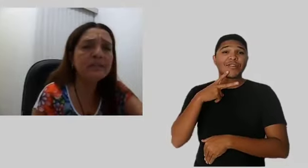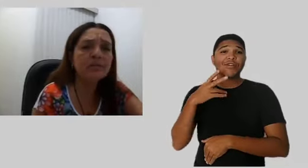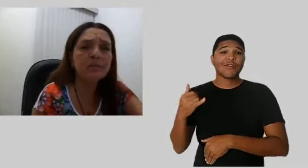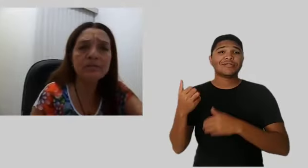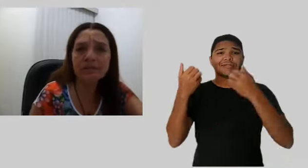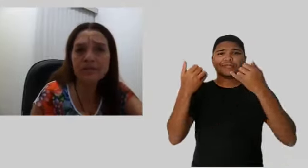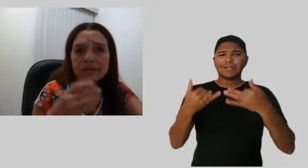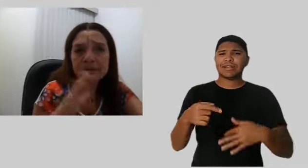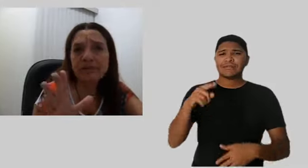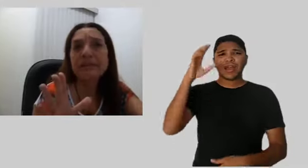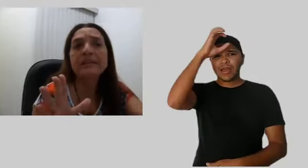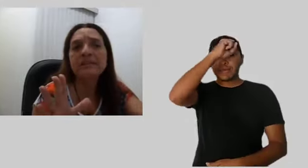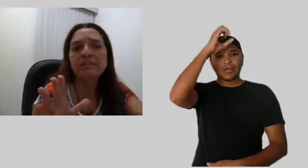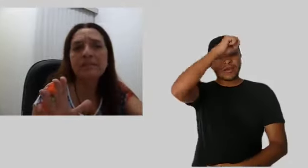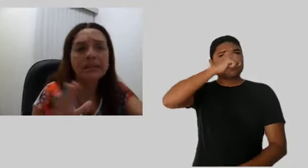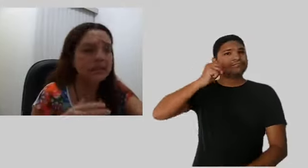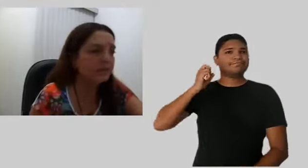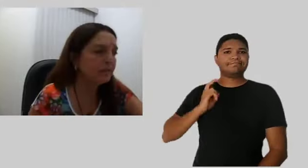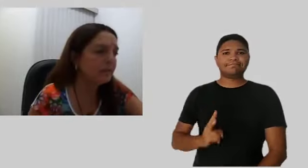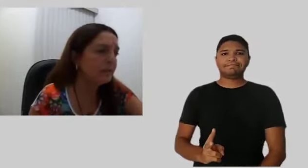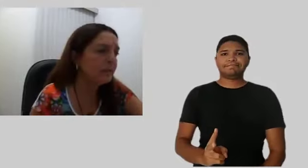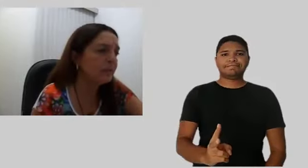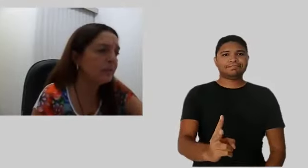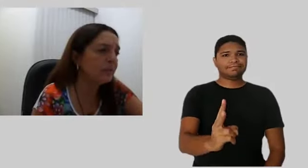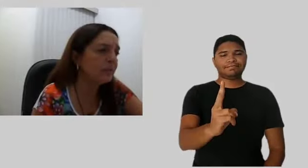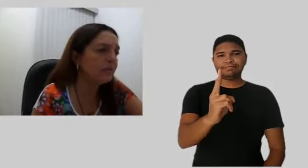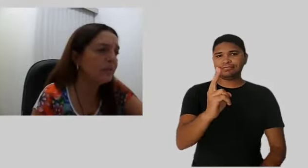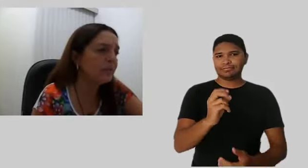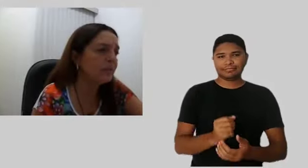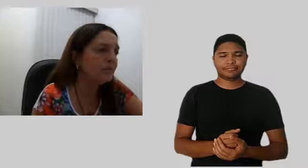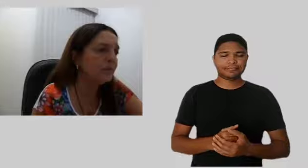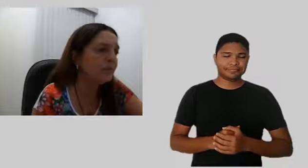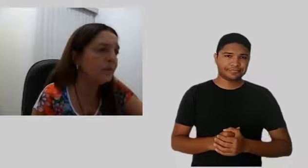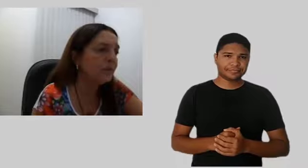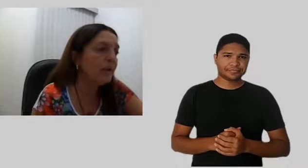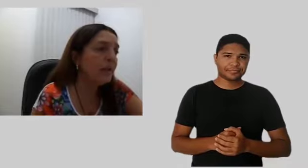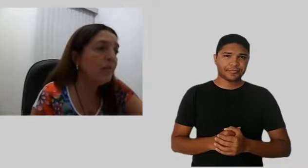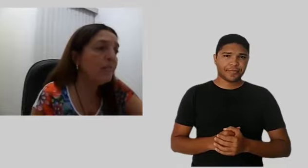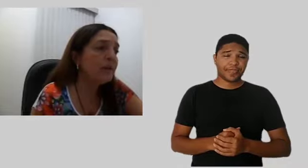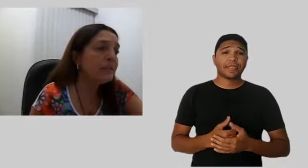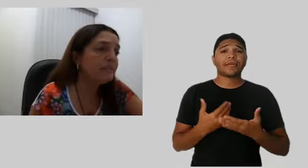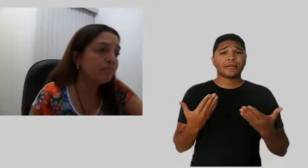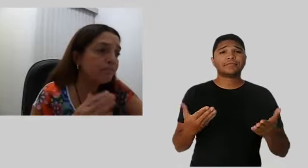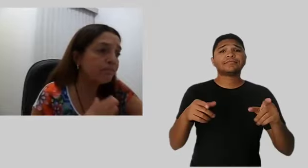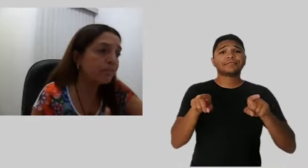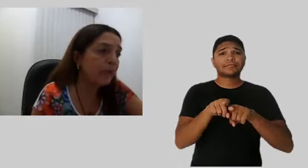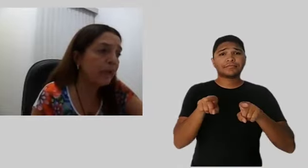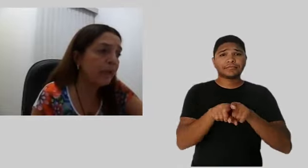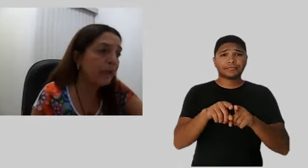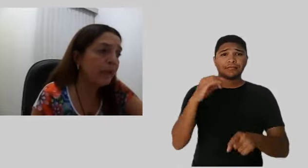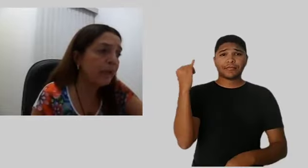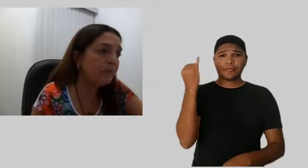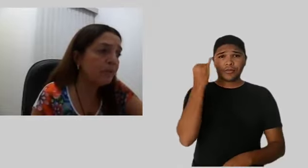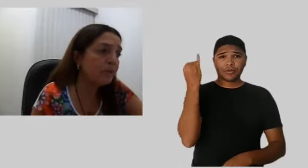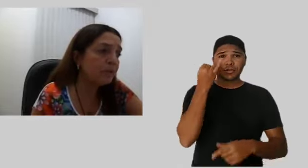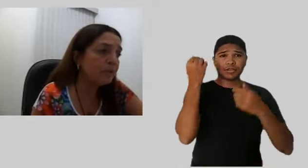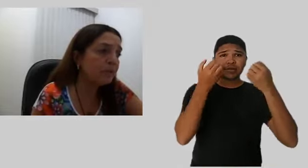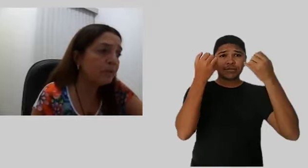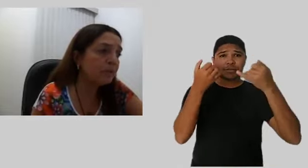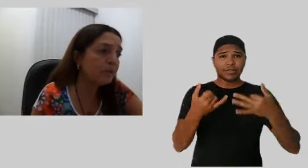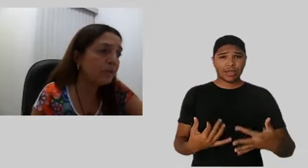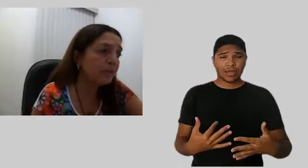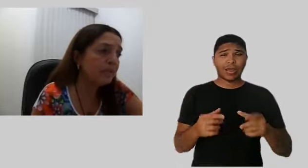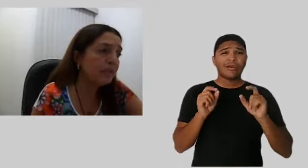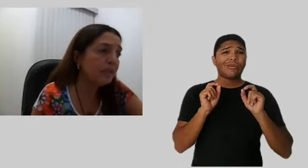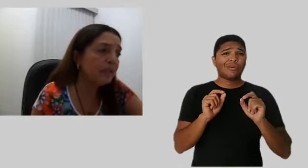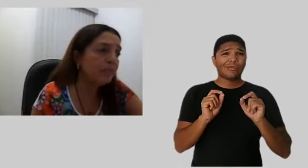Até a fase adulta. O vigor você está sempre aprendendo, né? Esse conceito vai se desenvolvendo. Mas é